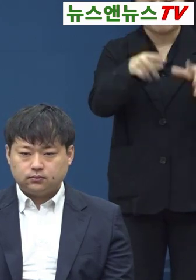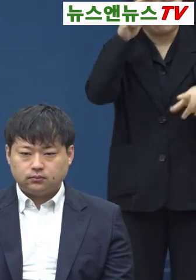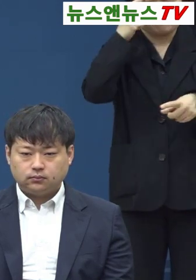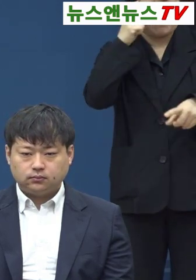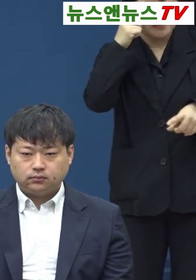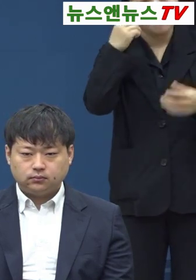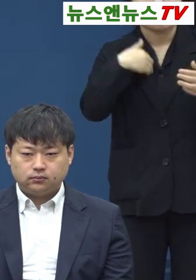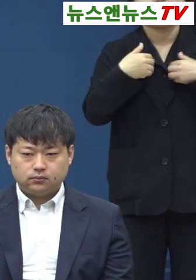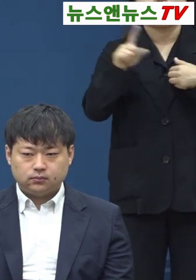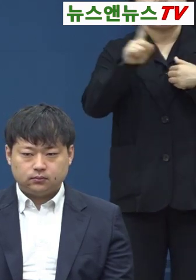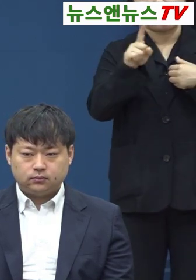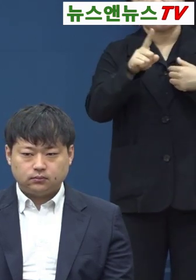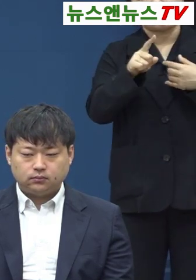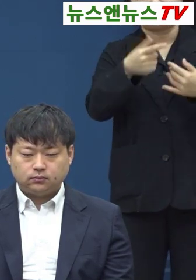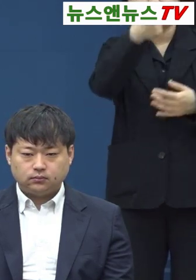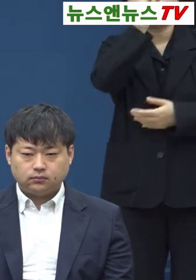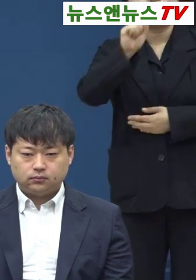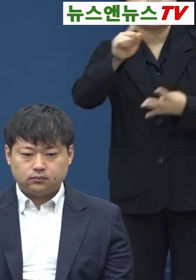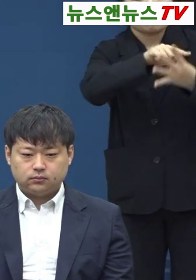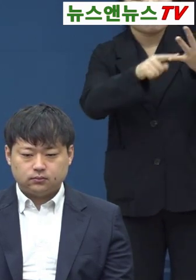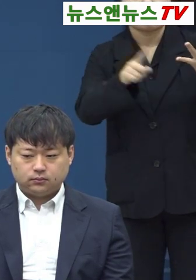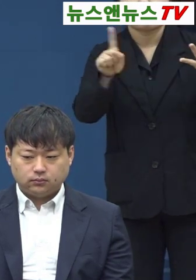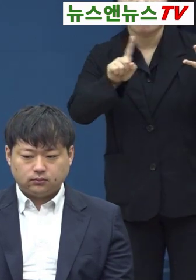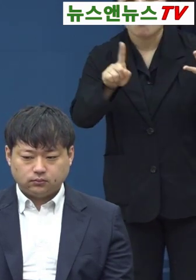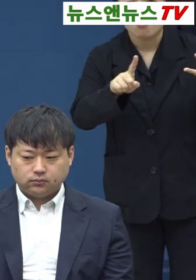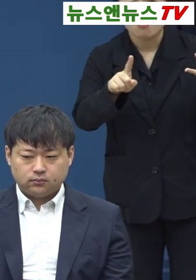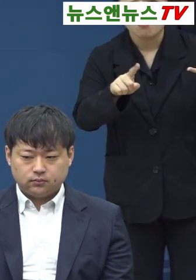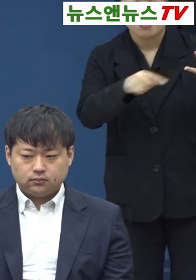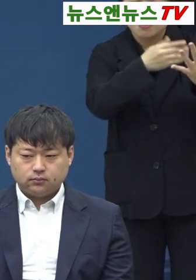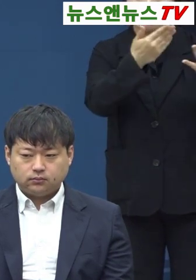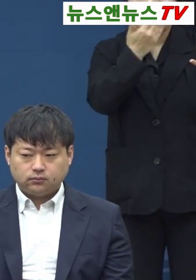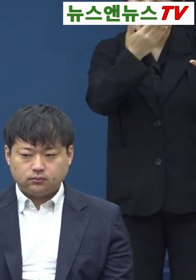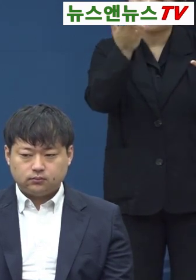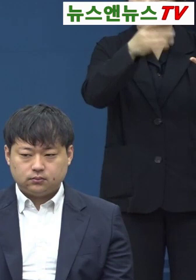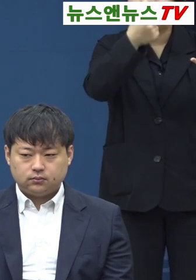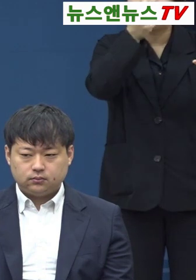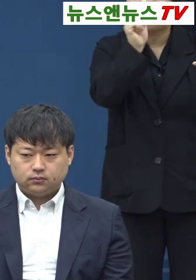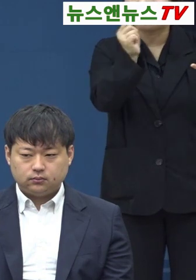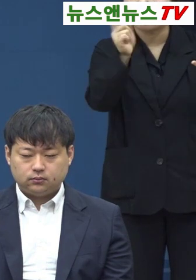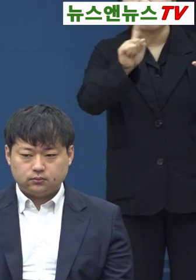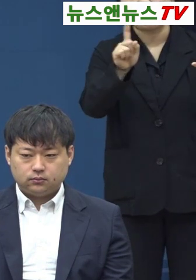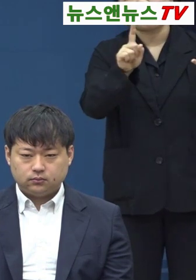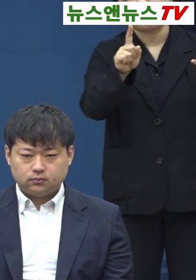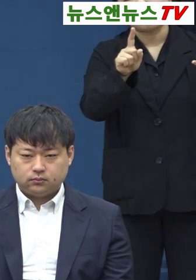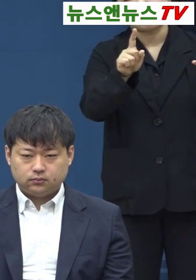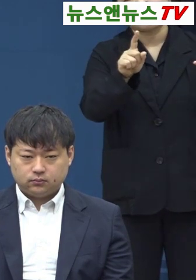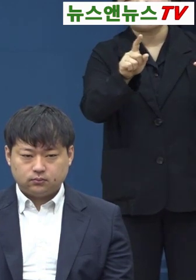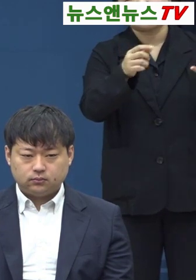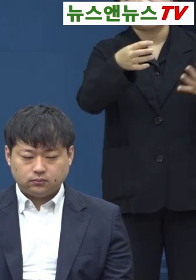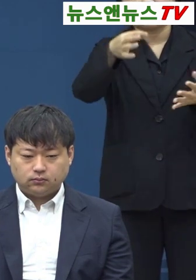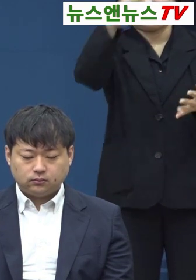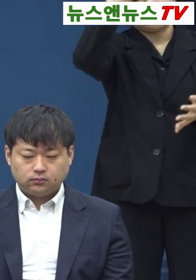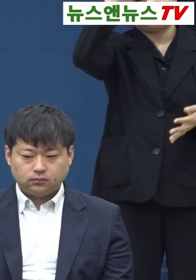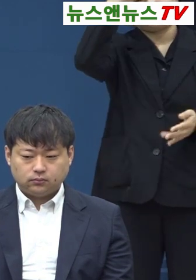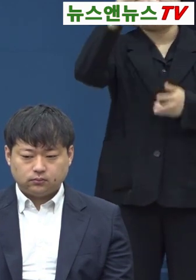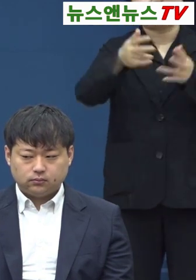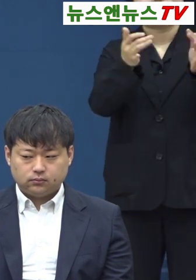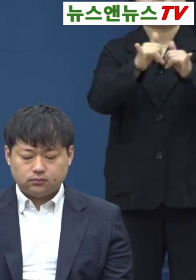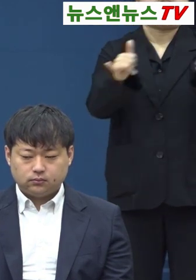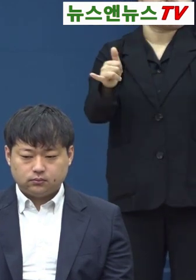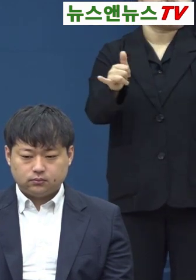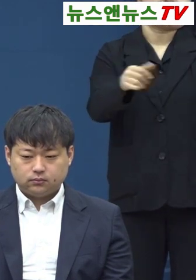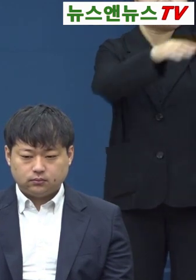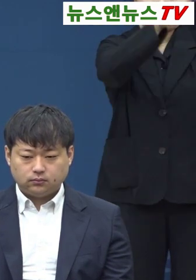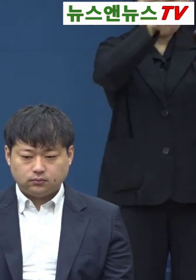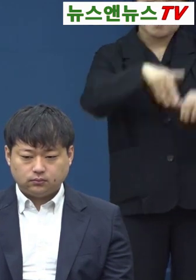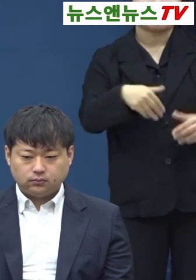게 그래도 상대적으로 좀 부족한 게 있잖아요. 그게 저는 전부 기술 인력을 갖다가 끌어들이는